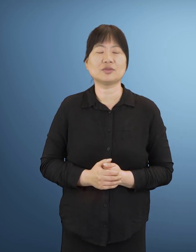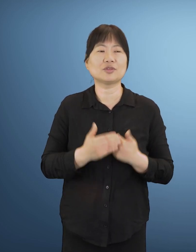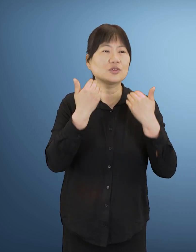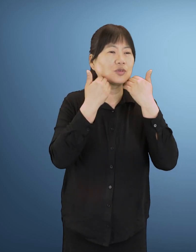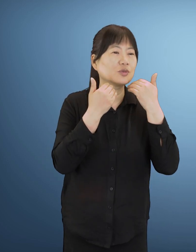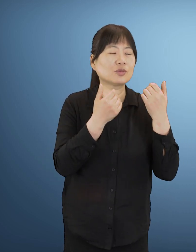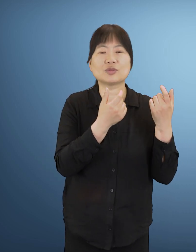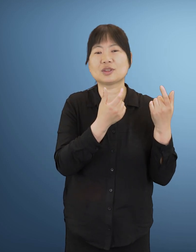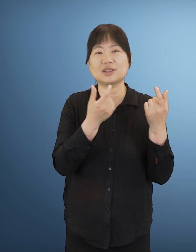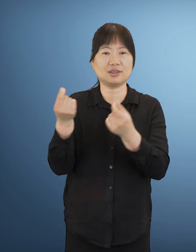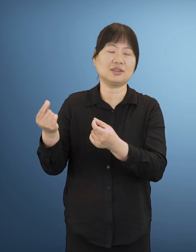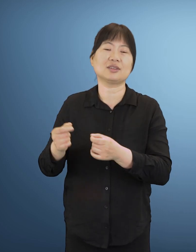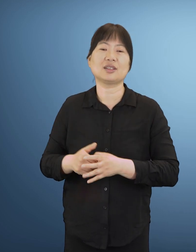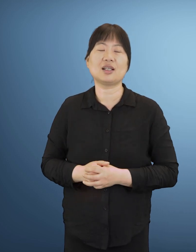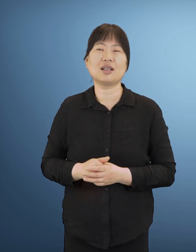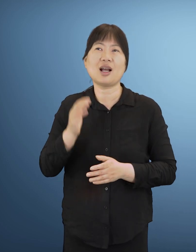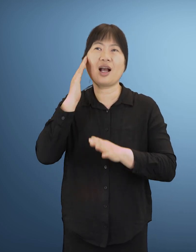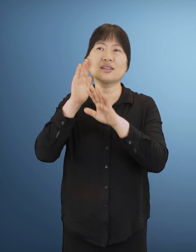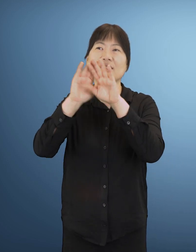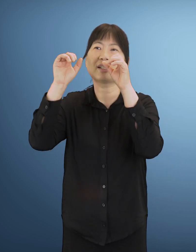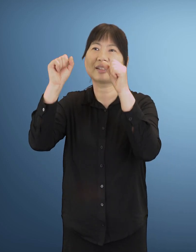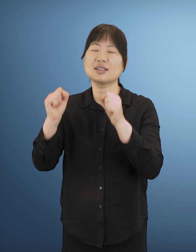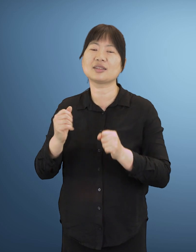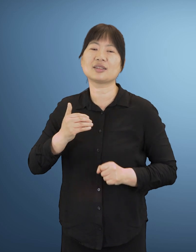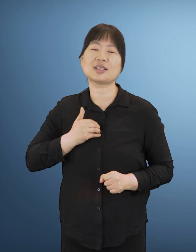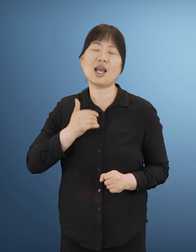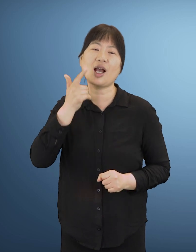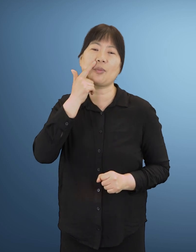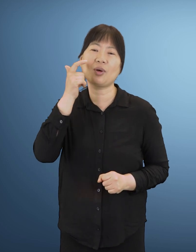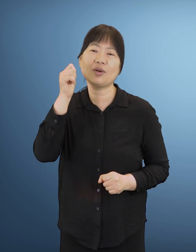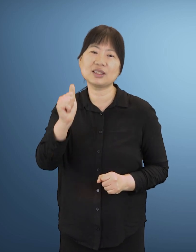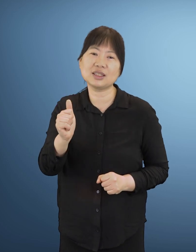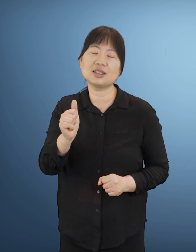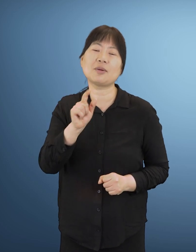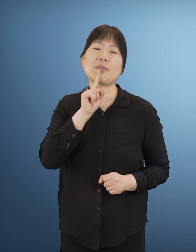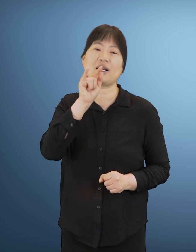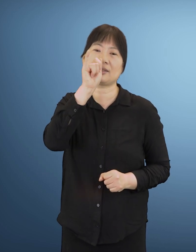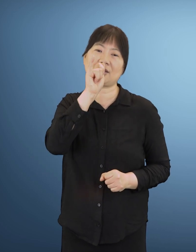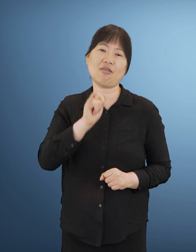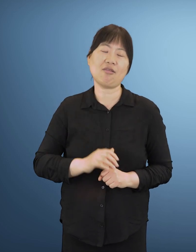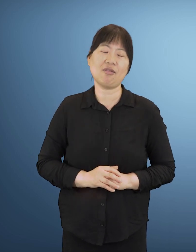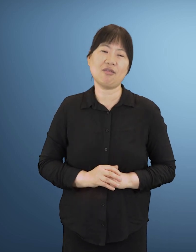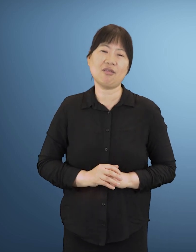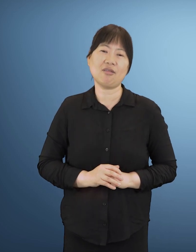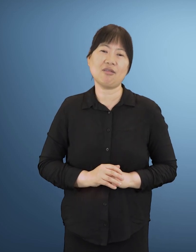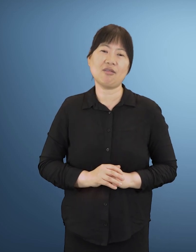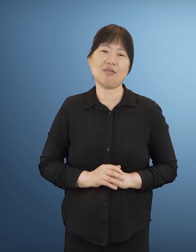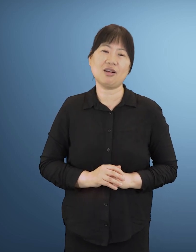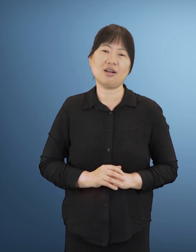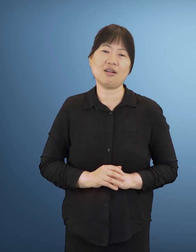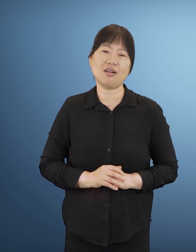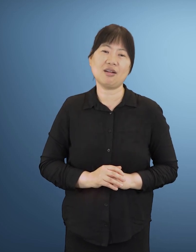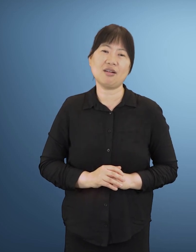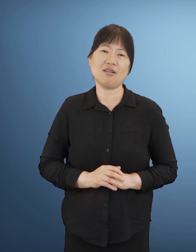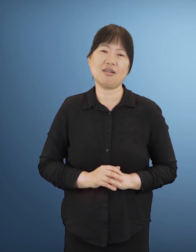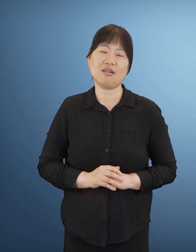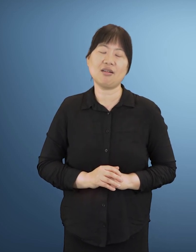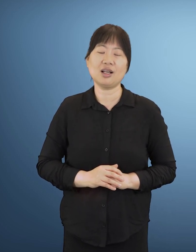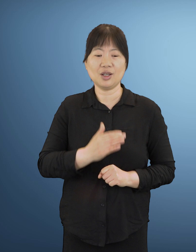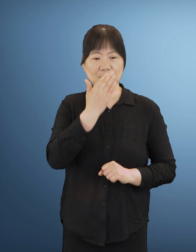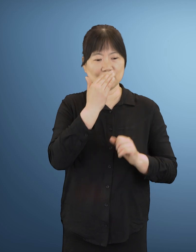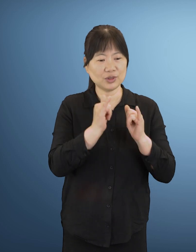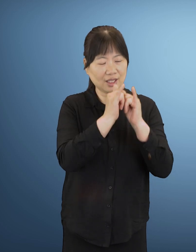누구든지 하늘에 계신 내 아버지 그랬어요. 그러면 이 당시